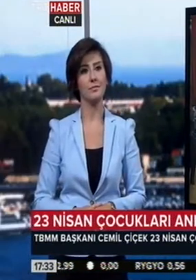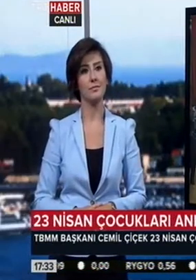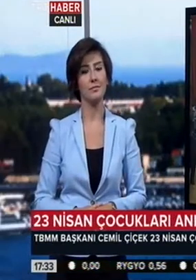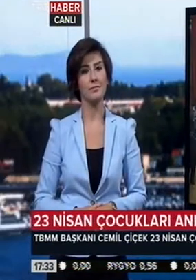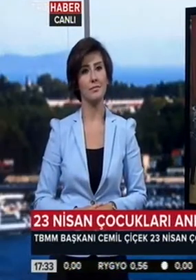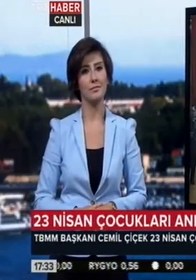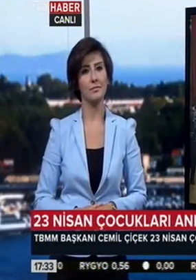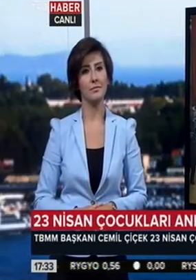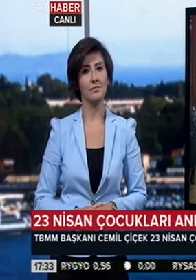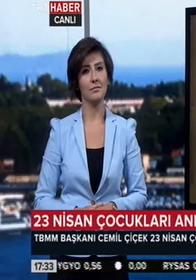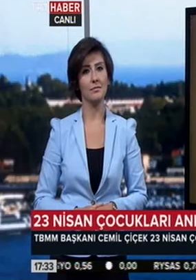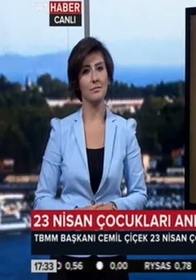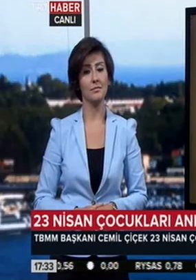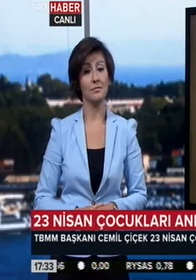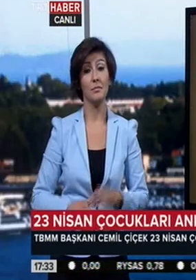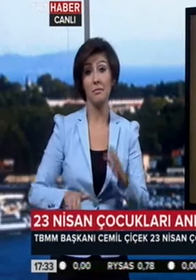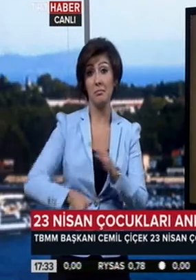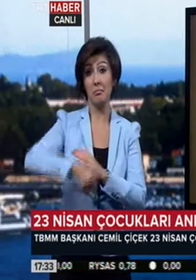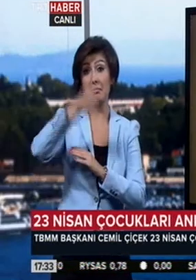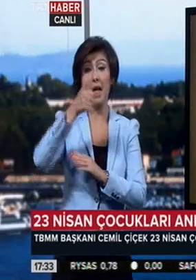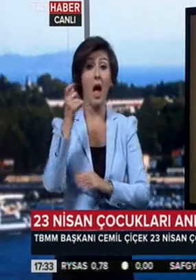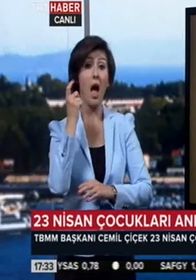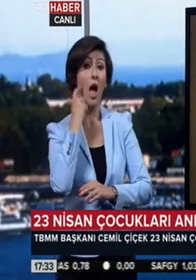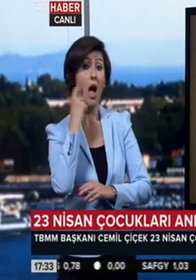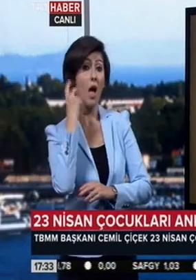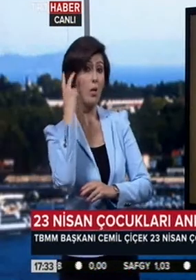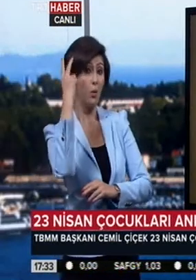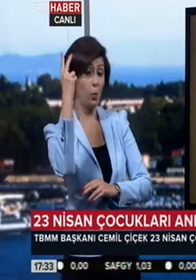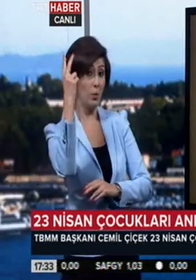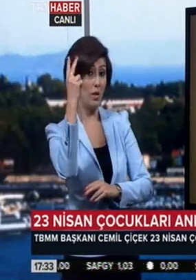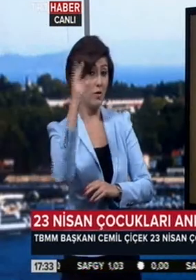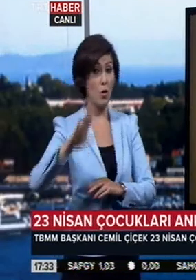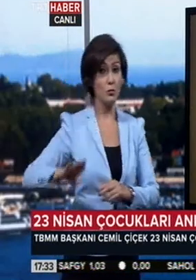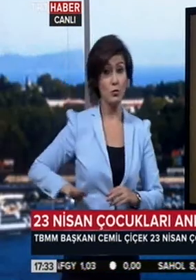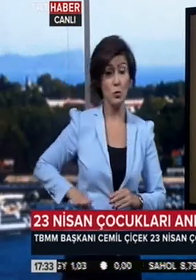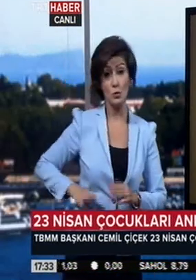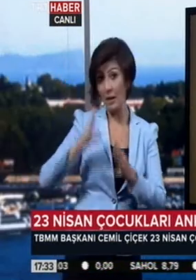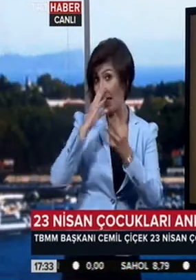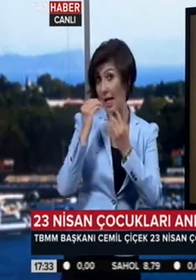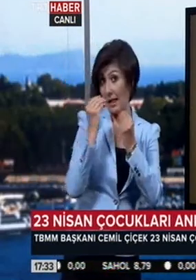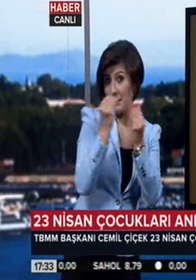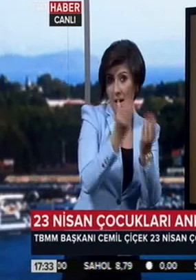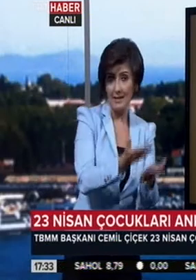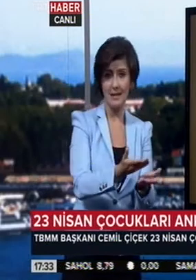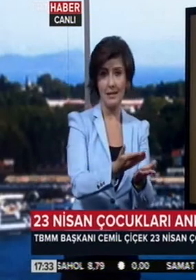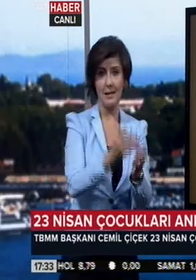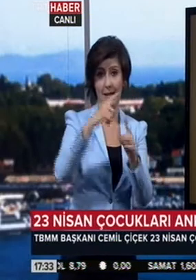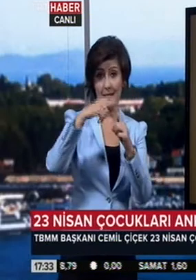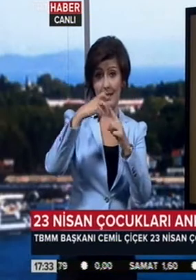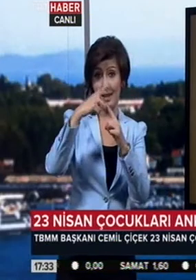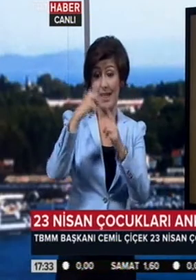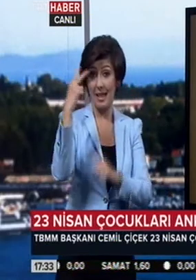same table. Büyük önderimiz Gazi Mustafa Kemal Atatürk tarafından çocuklara armağan edilen,